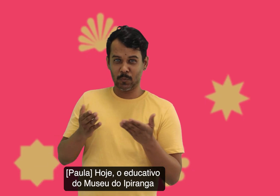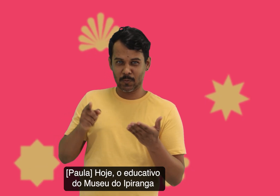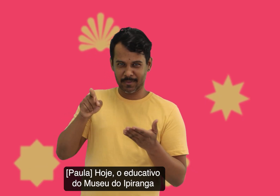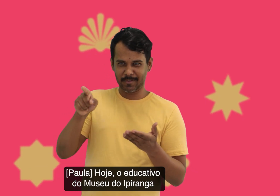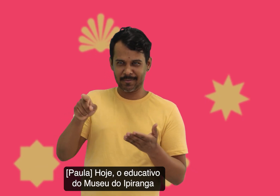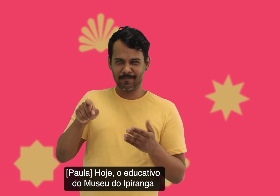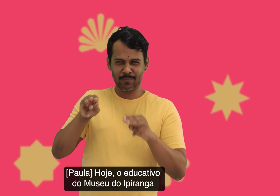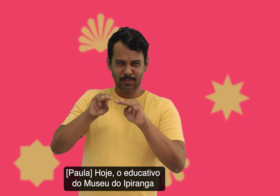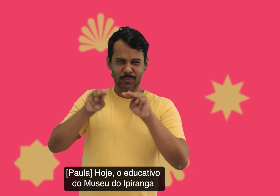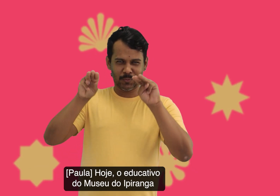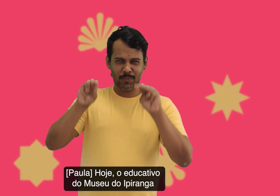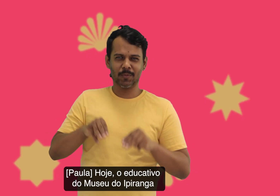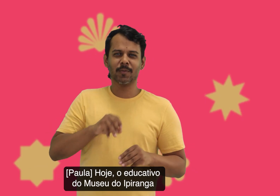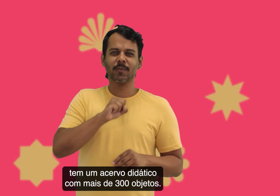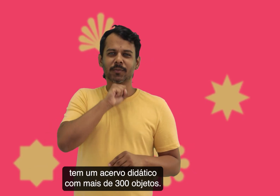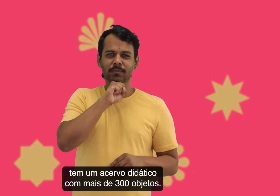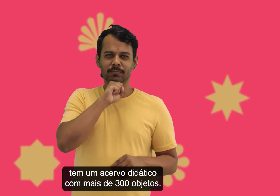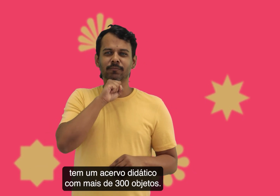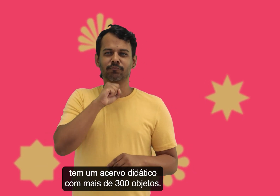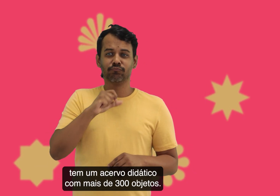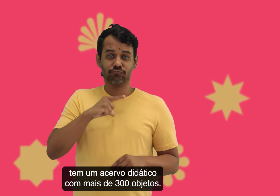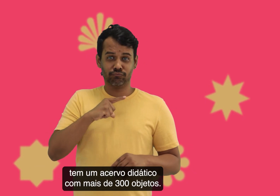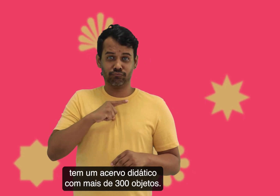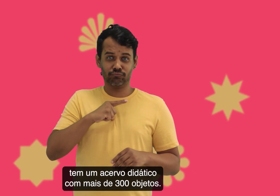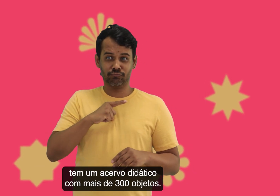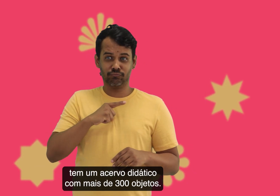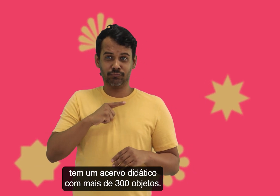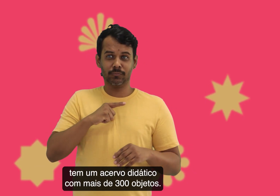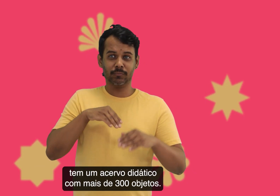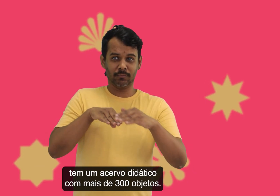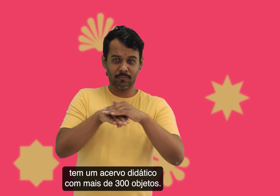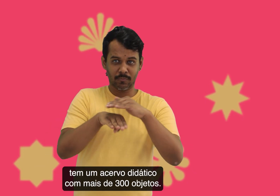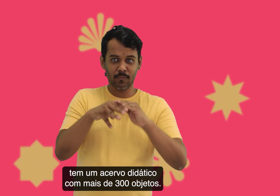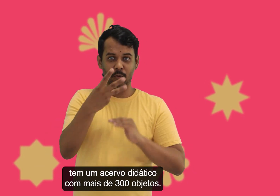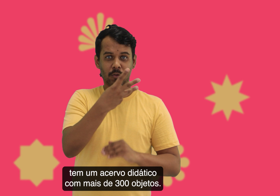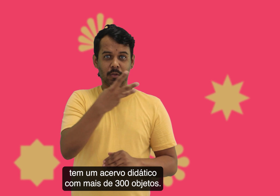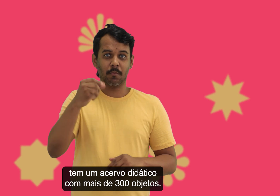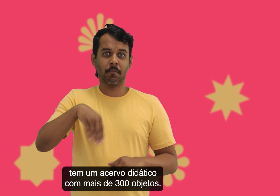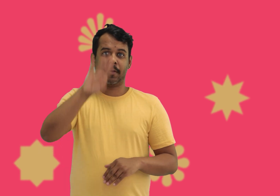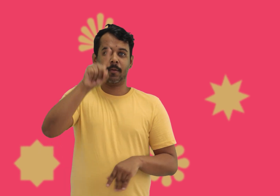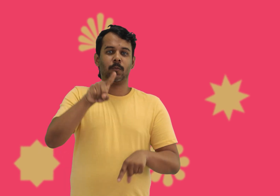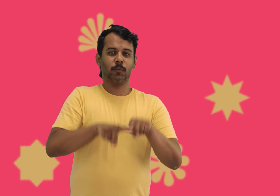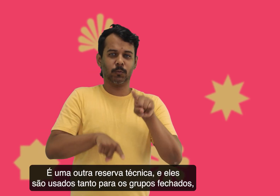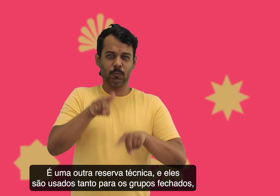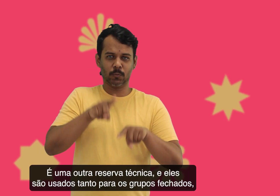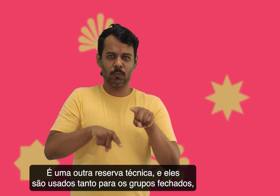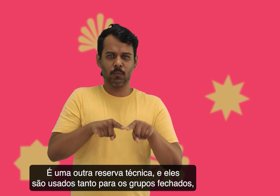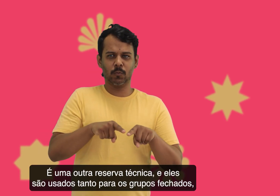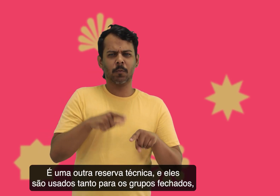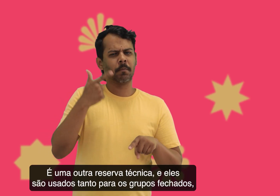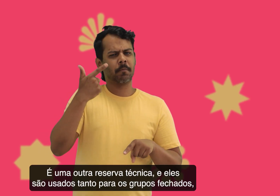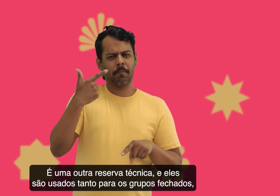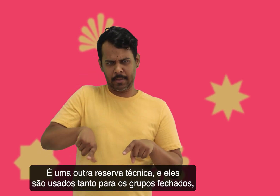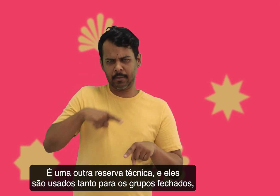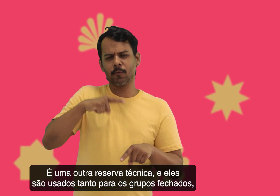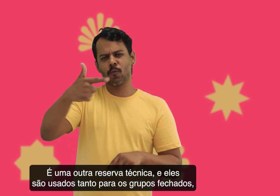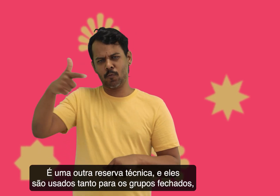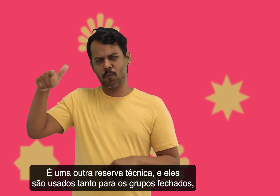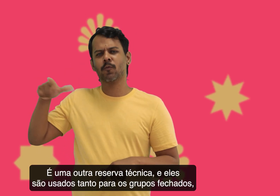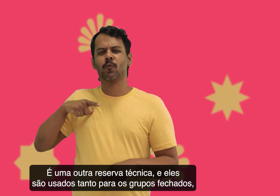Hoje, o educativo do Museu do Ipiranga tem um acervo didático com mais de 300 objetos. É uma outra reserva técnica, e